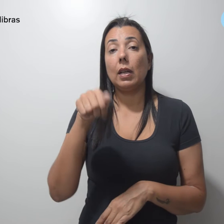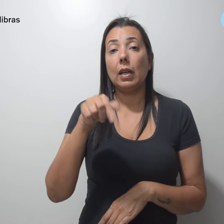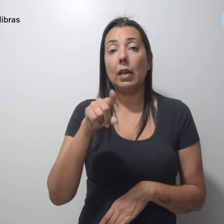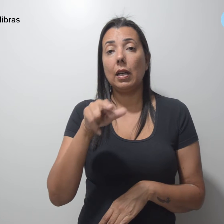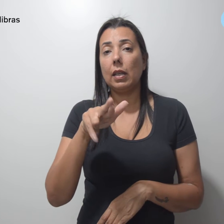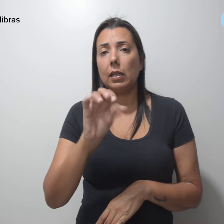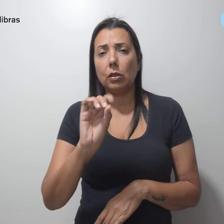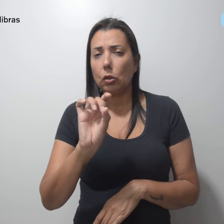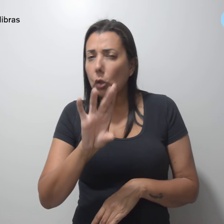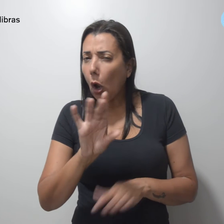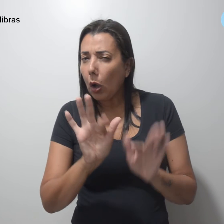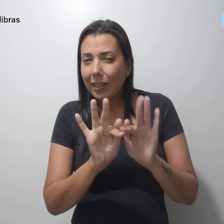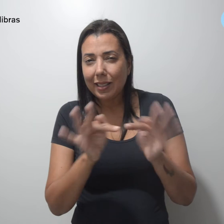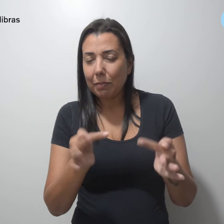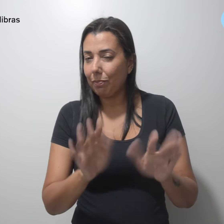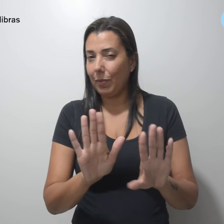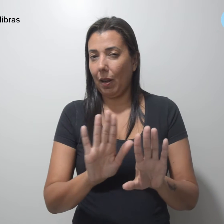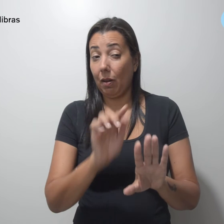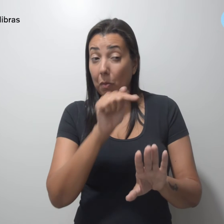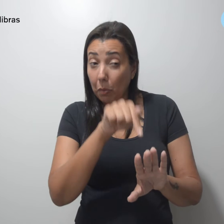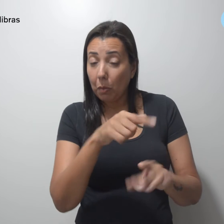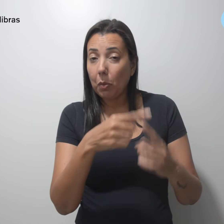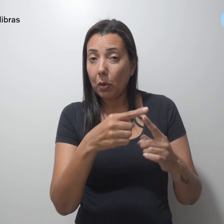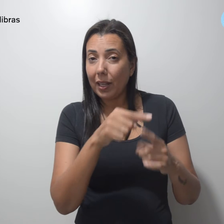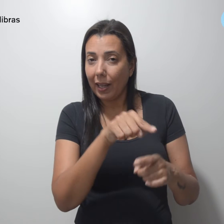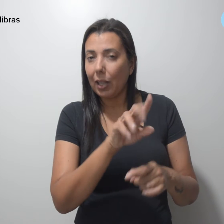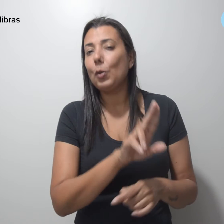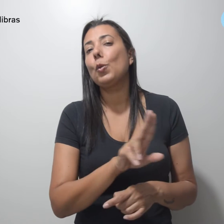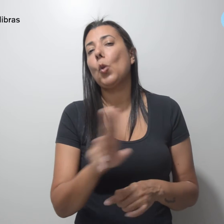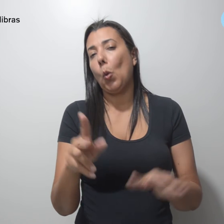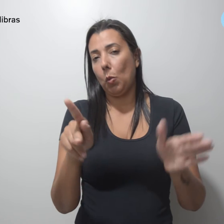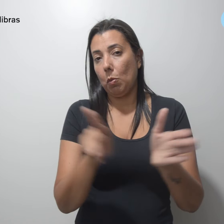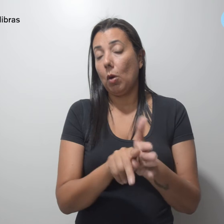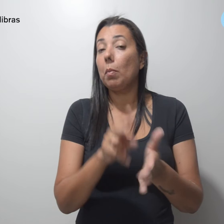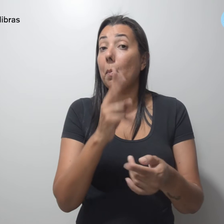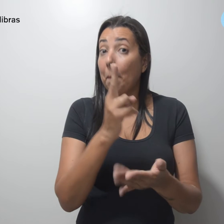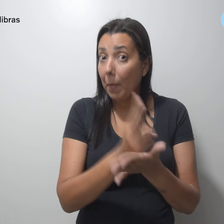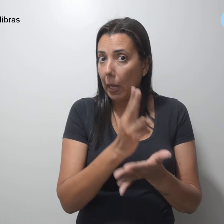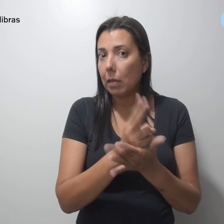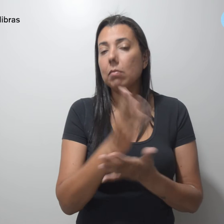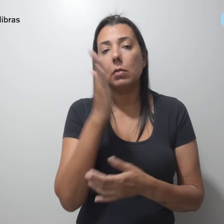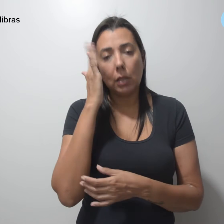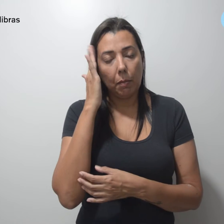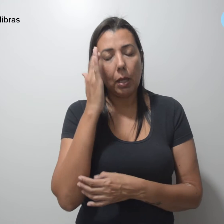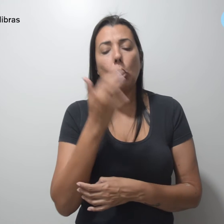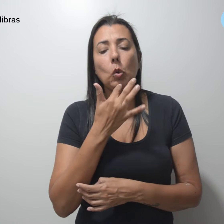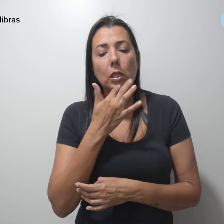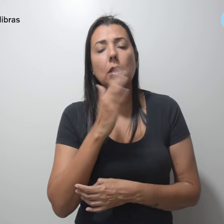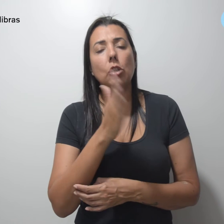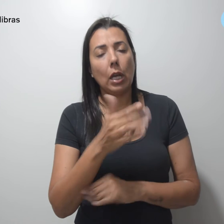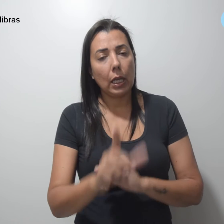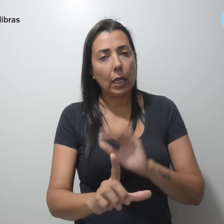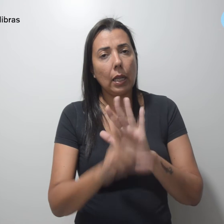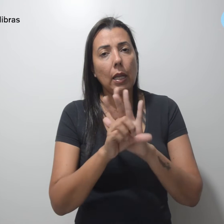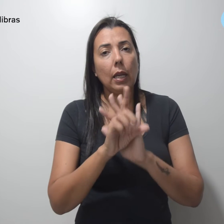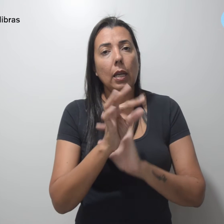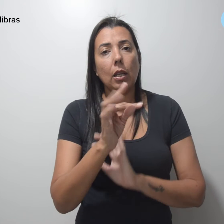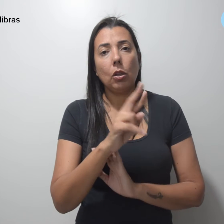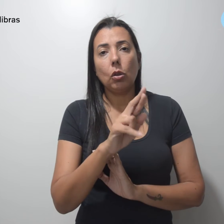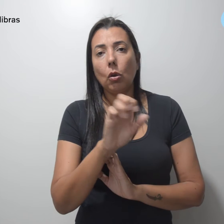basta, afinal, ele o nomeou, mesmo sabendo que, legalmente, Torres responde a